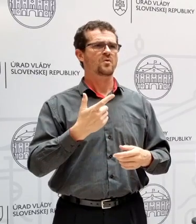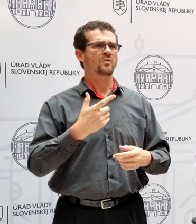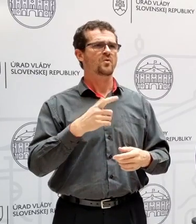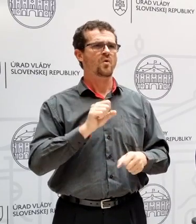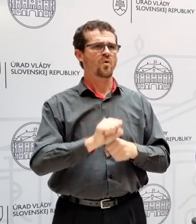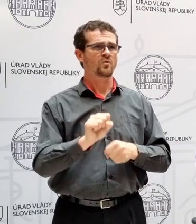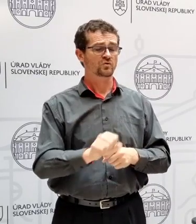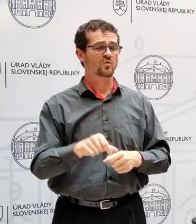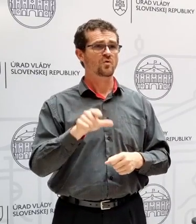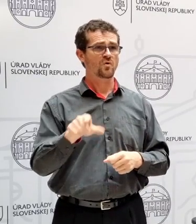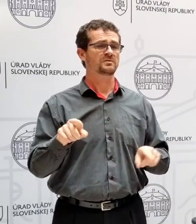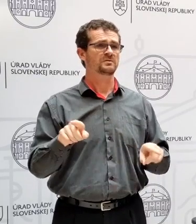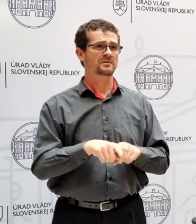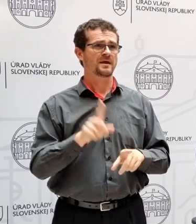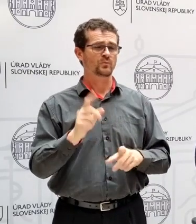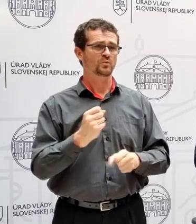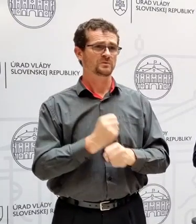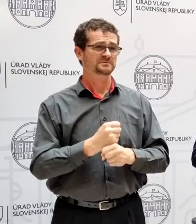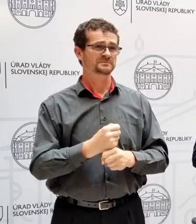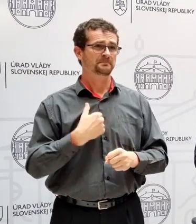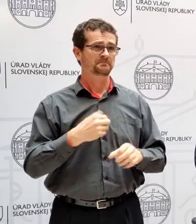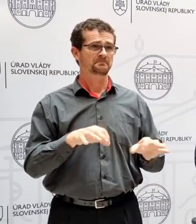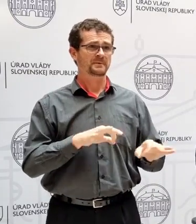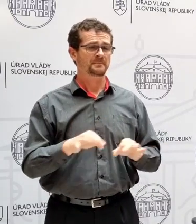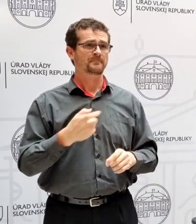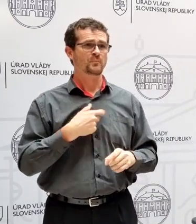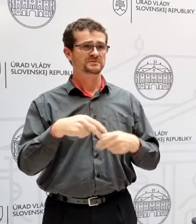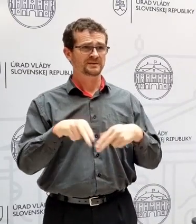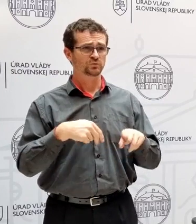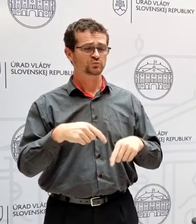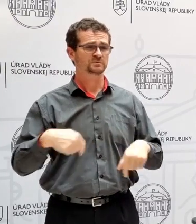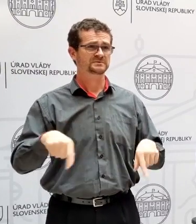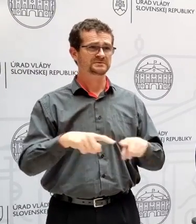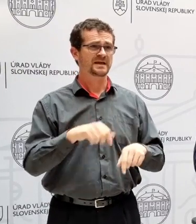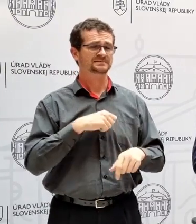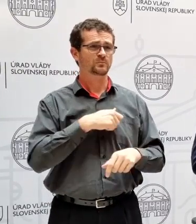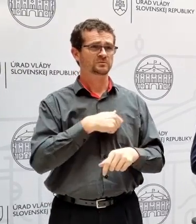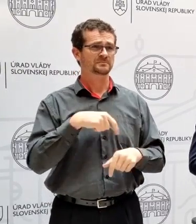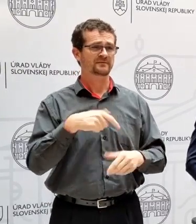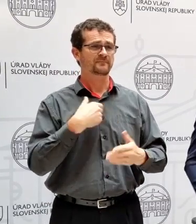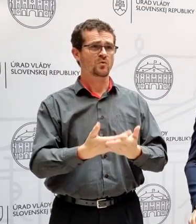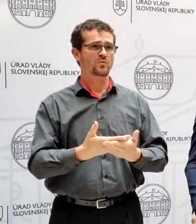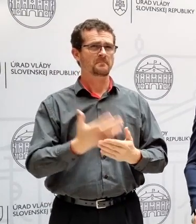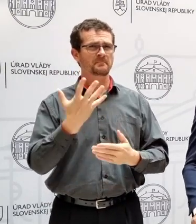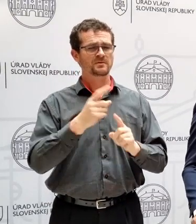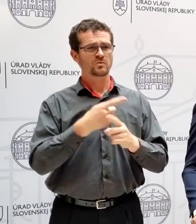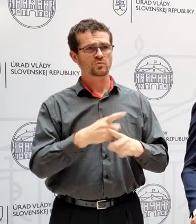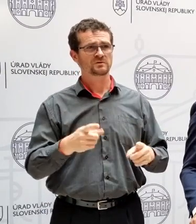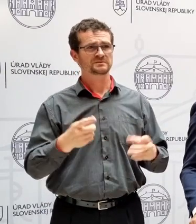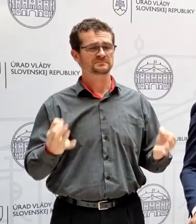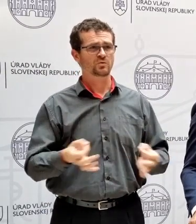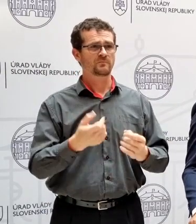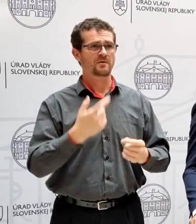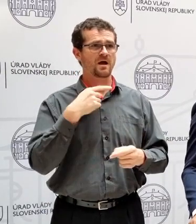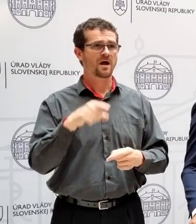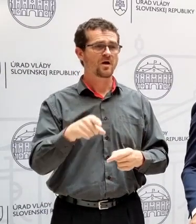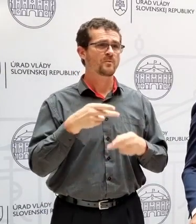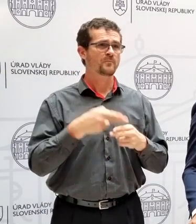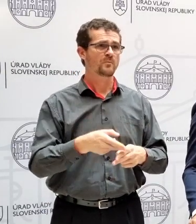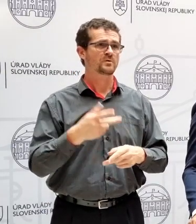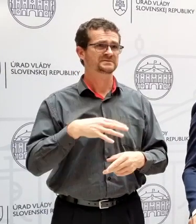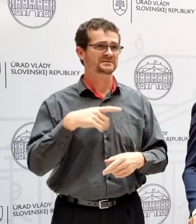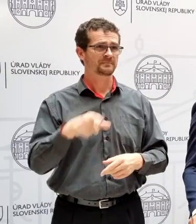Čiže musia aj oni priložiť ruku k dielu. My sme ale pripravení na poctivú diskusiu so samosprávami. Ponúkli sme asi 5 rôznych spôsobov, ako im